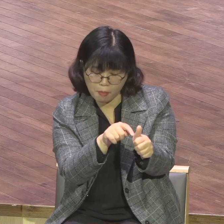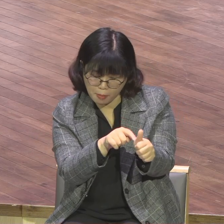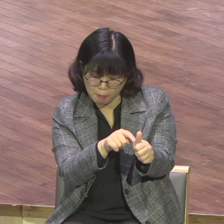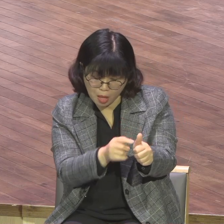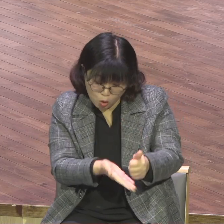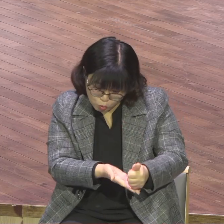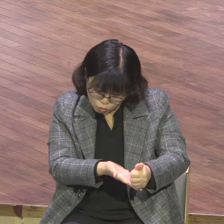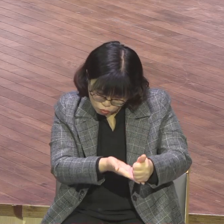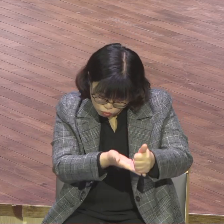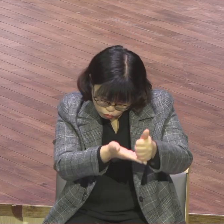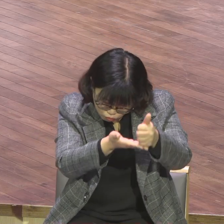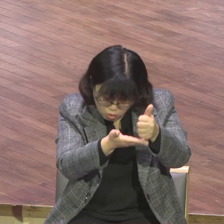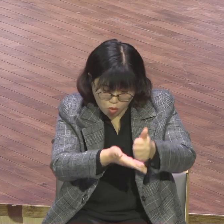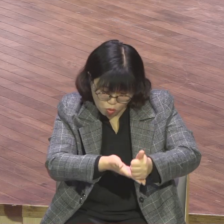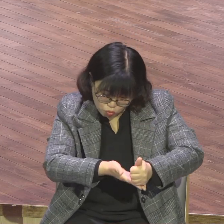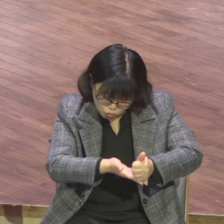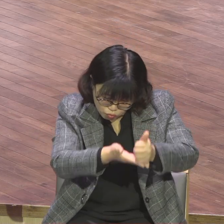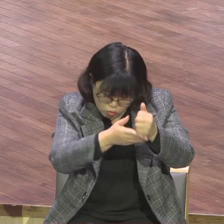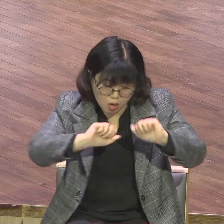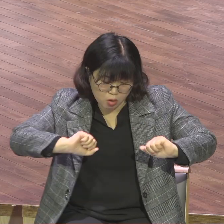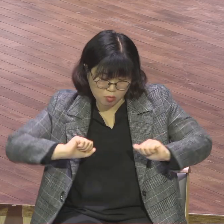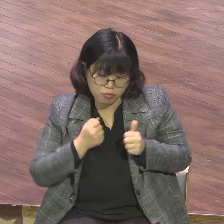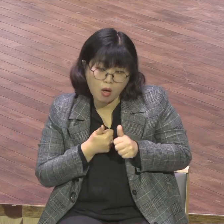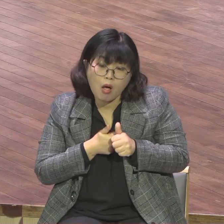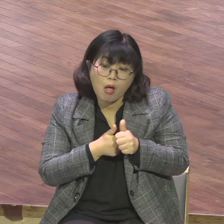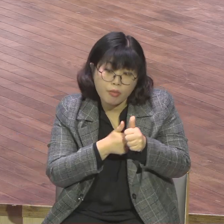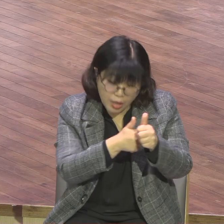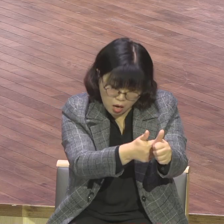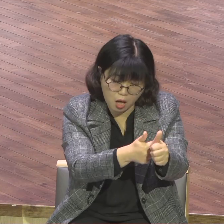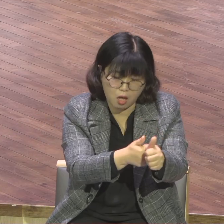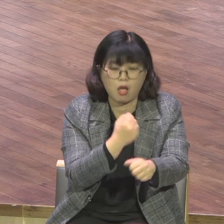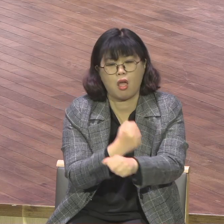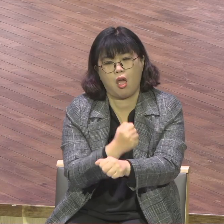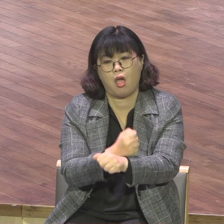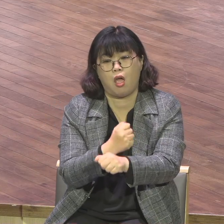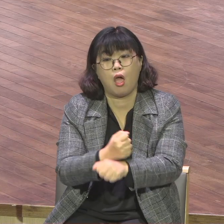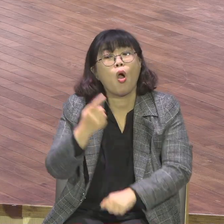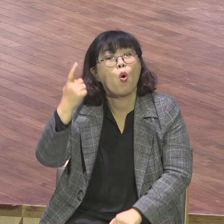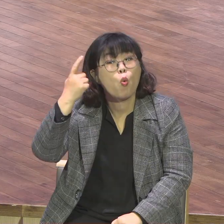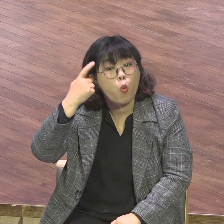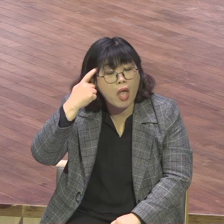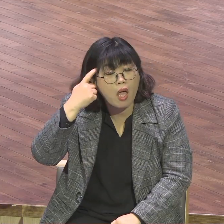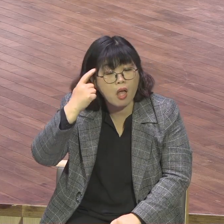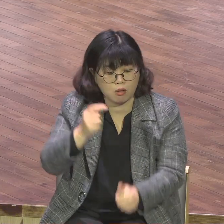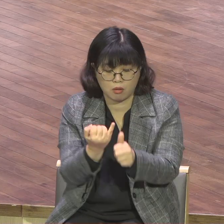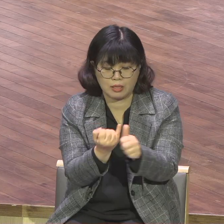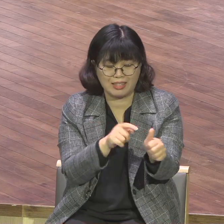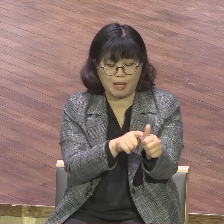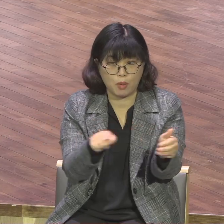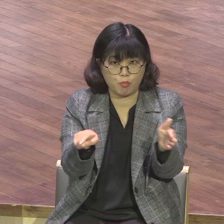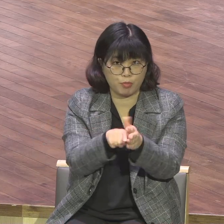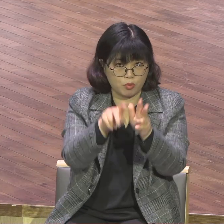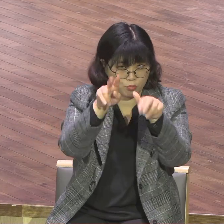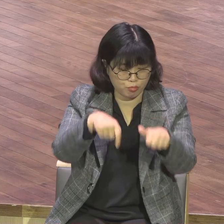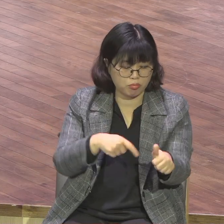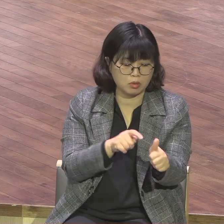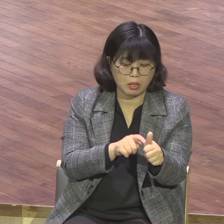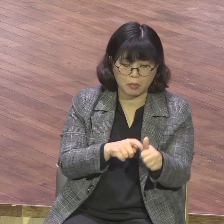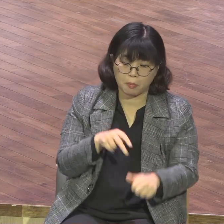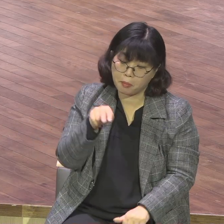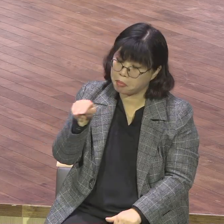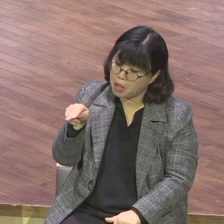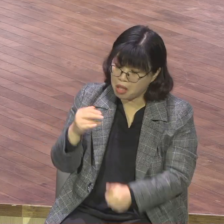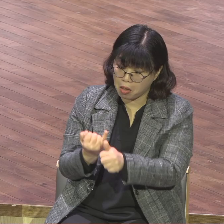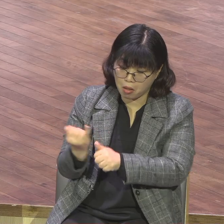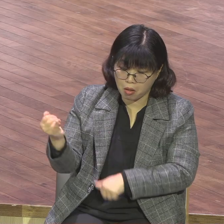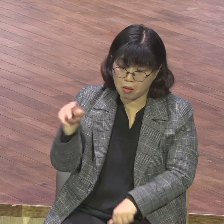순종해라. 무슨 말입니까? 그 행실을 본다는 거예요. 불신자들은